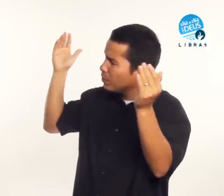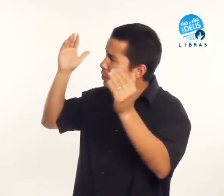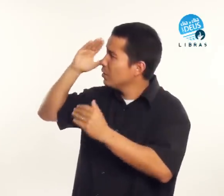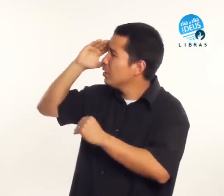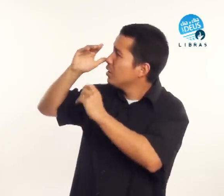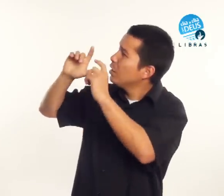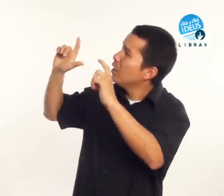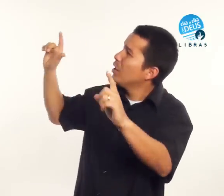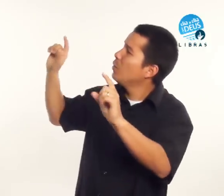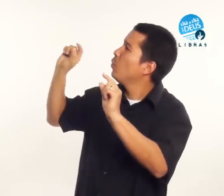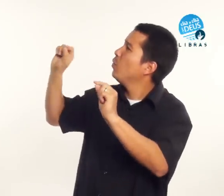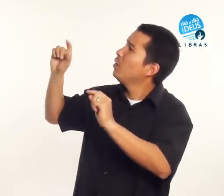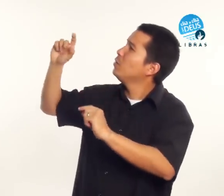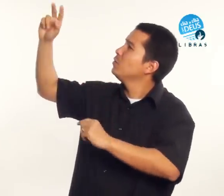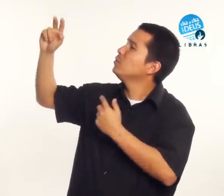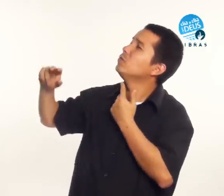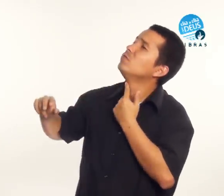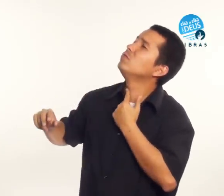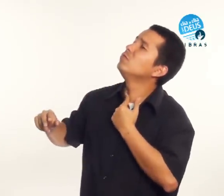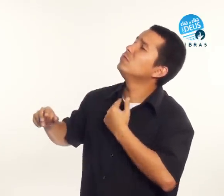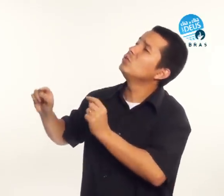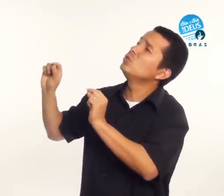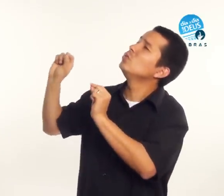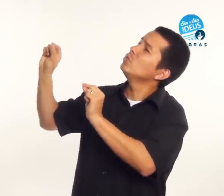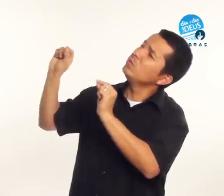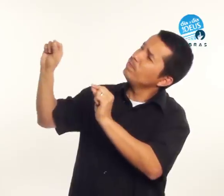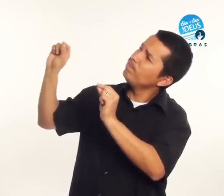o que é a tua vontade.